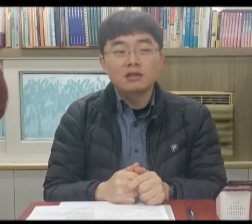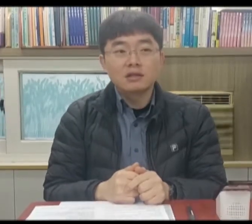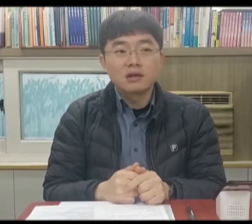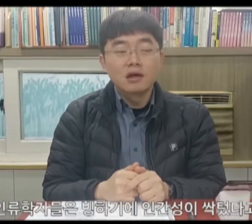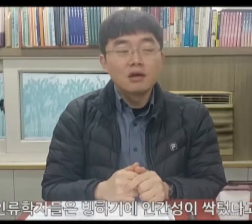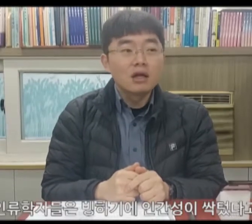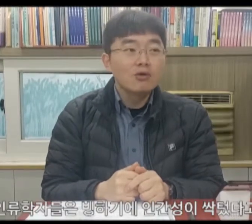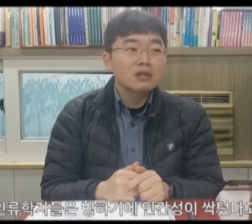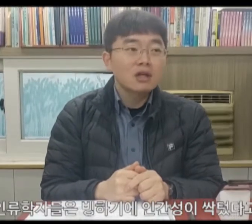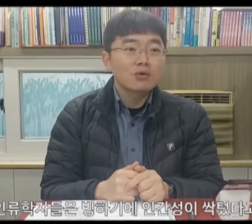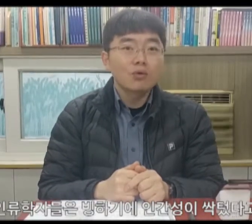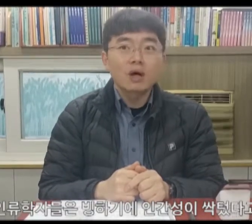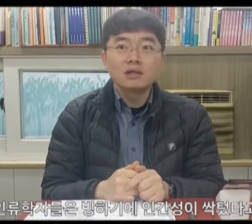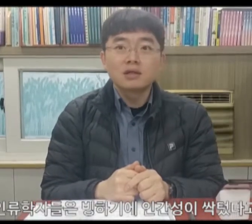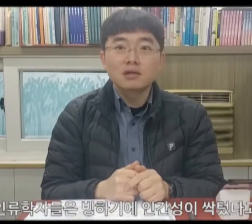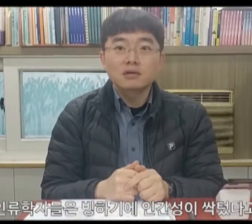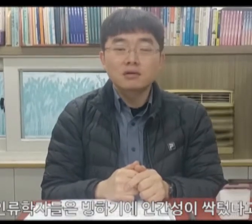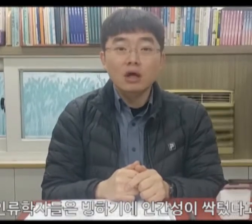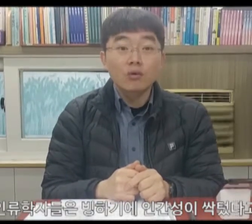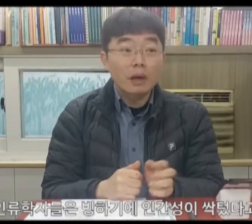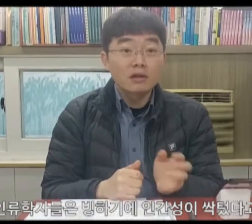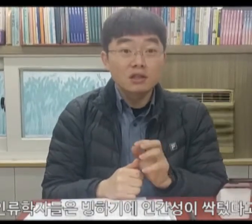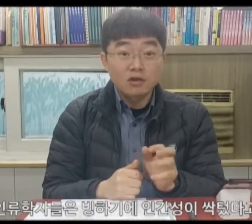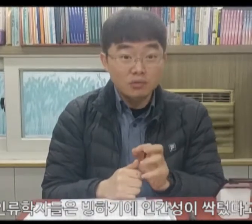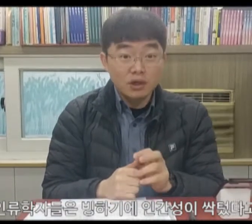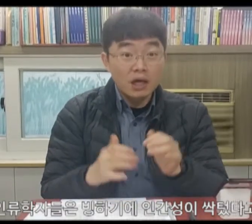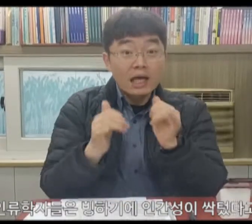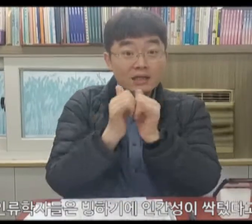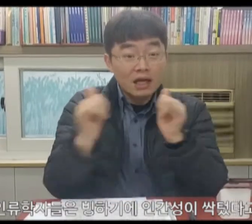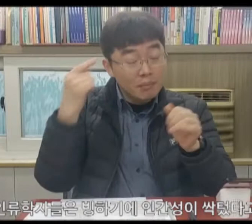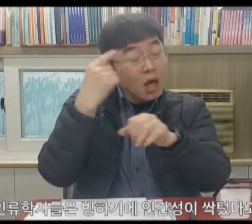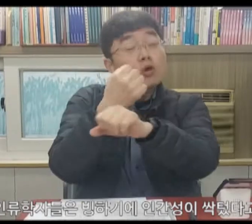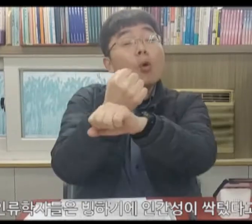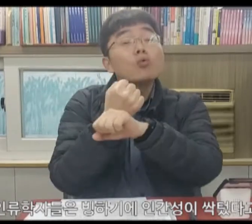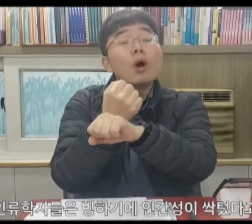인류학자라는 용어가 이제 따로 만들어진 건 없죠. 사람을